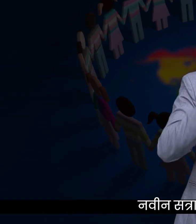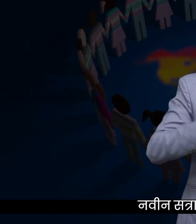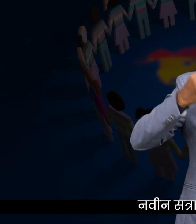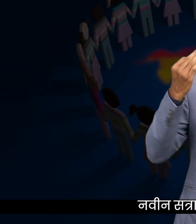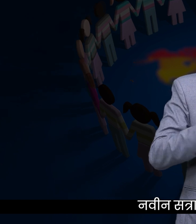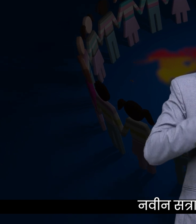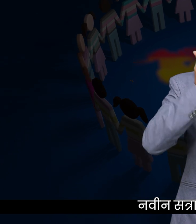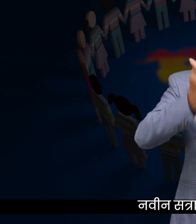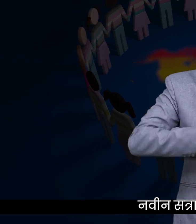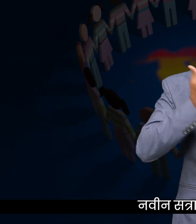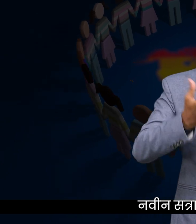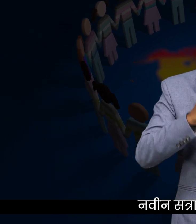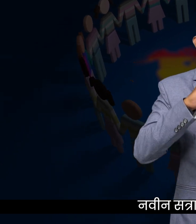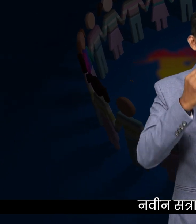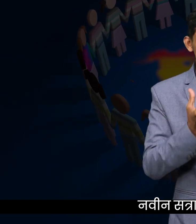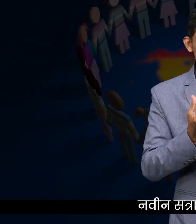नवीन सत्रात पुन्हा आपले स्वागत आहे.